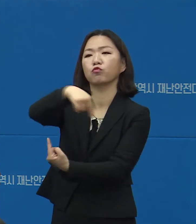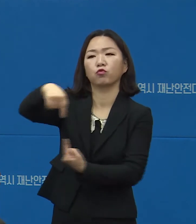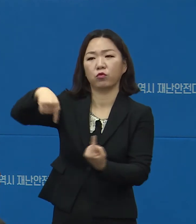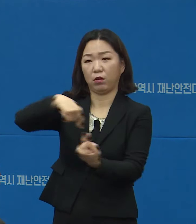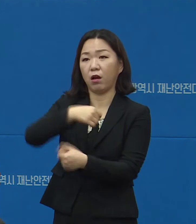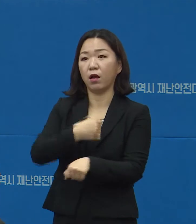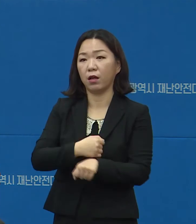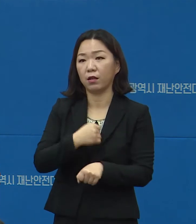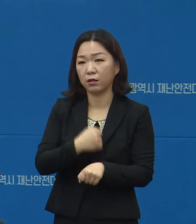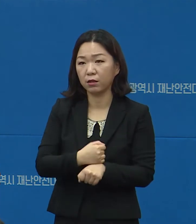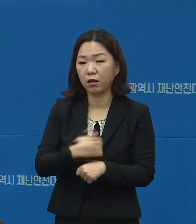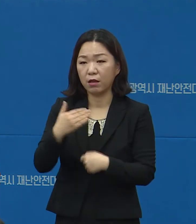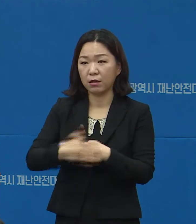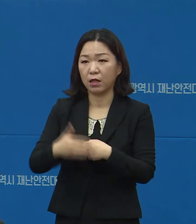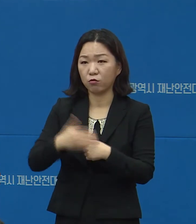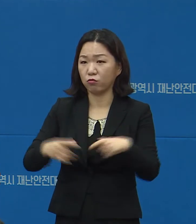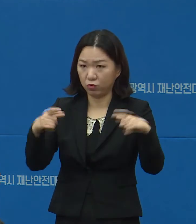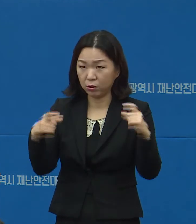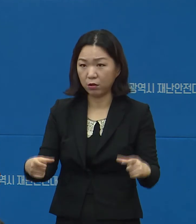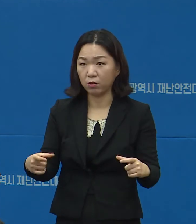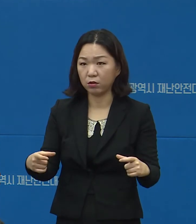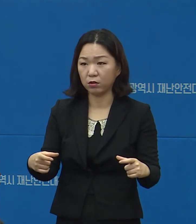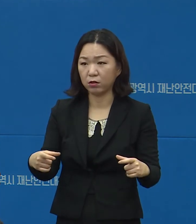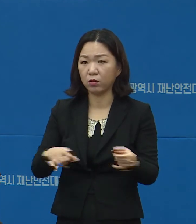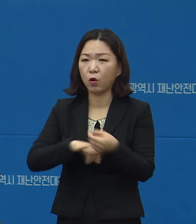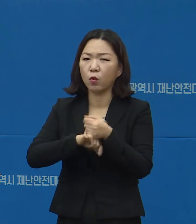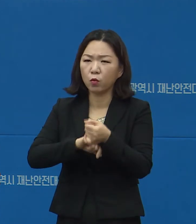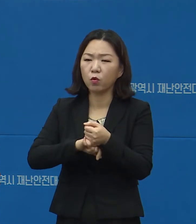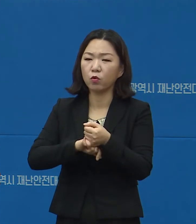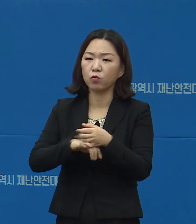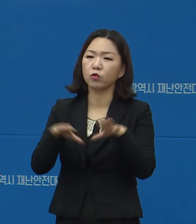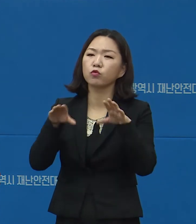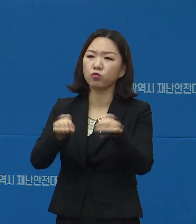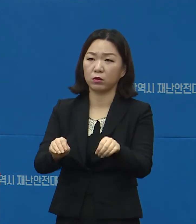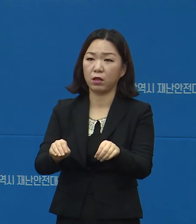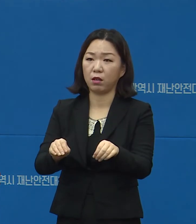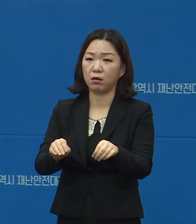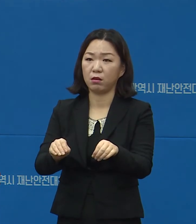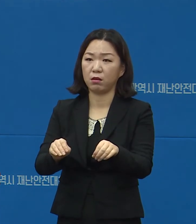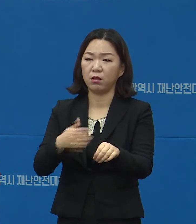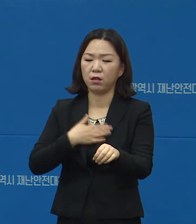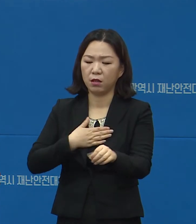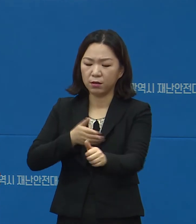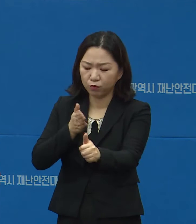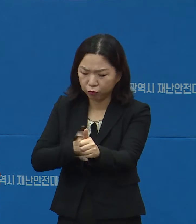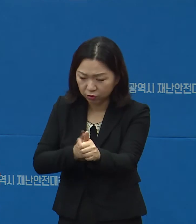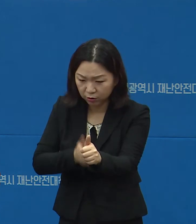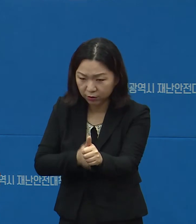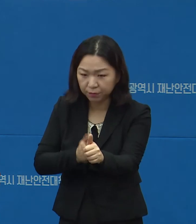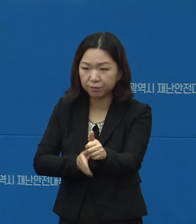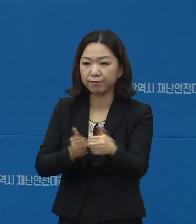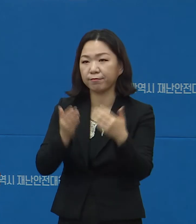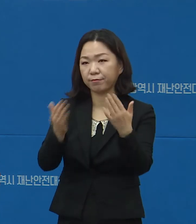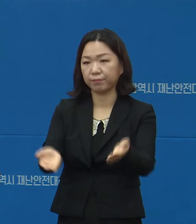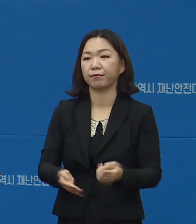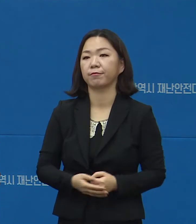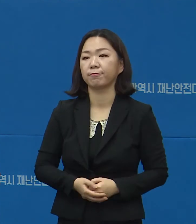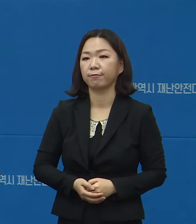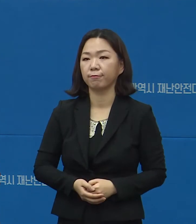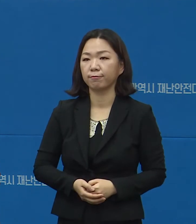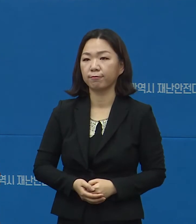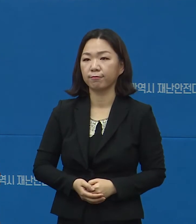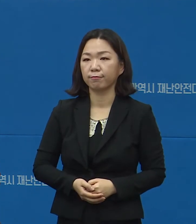주시는 한이 있더라도 대구만은 운영을 중단해 주실 것을 제가 간곡히 요청드리는